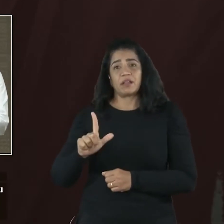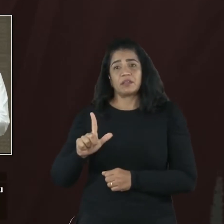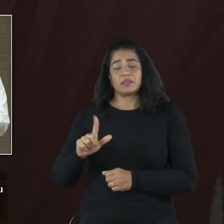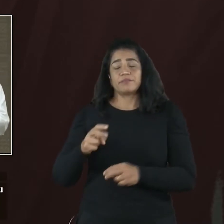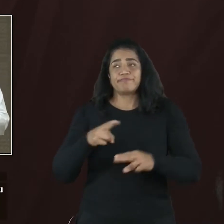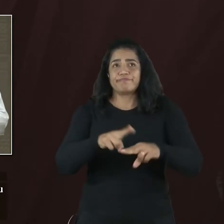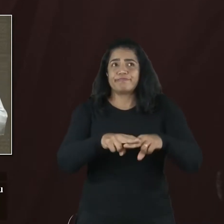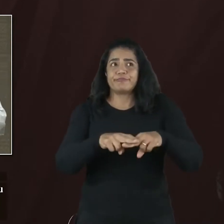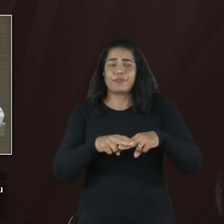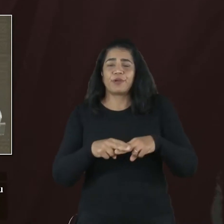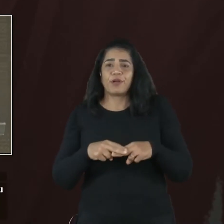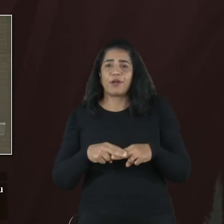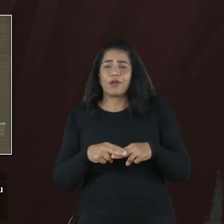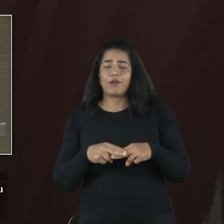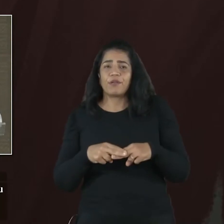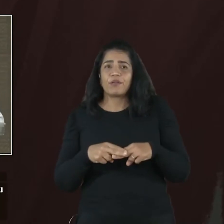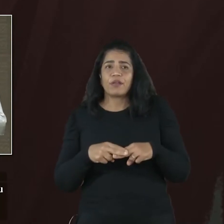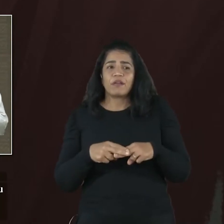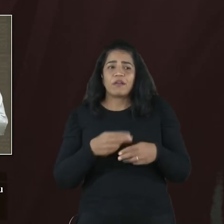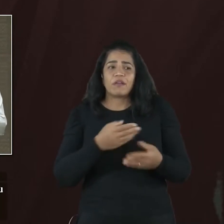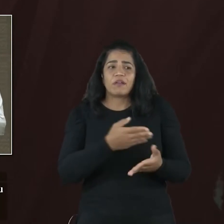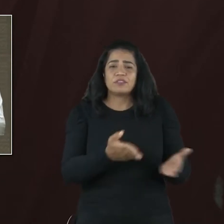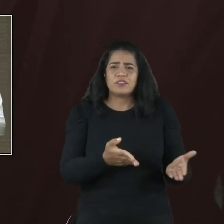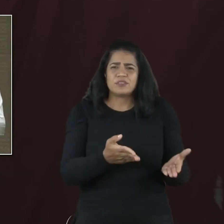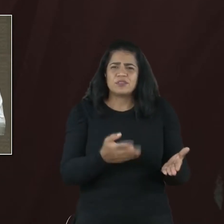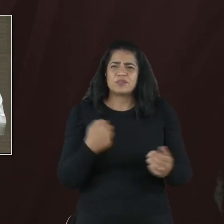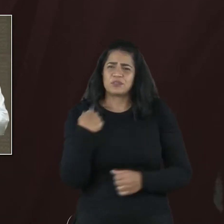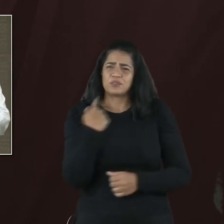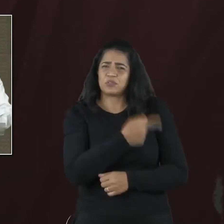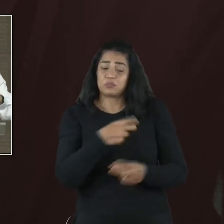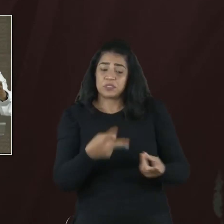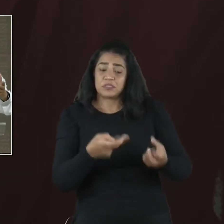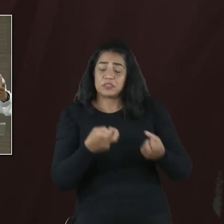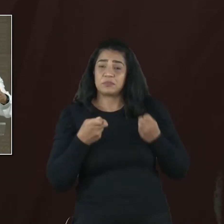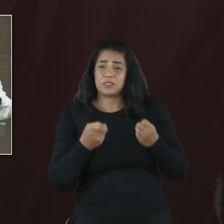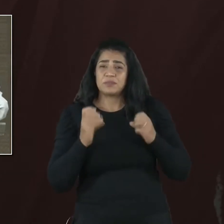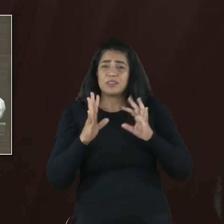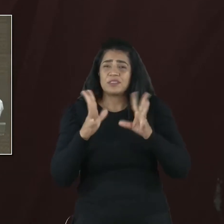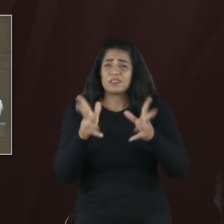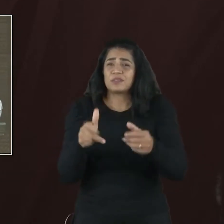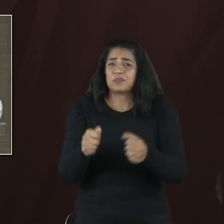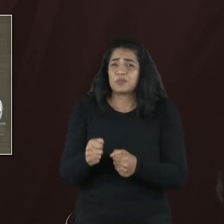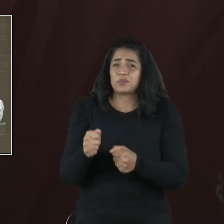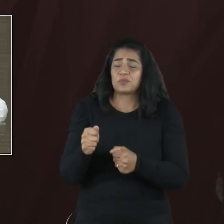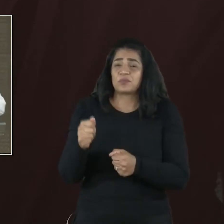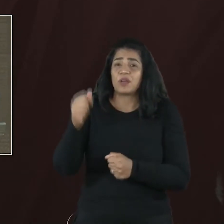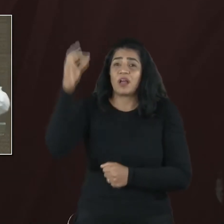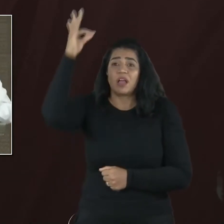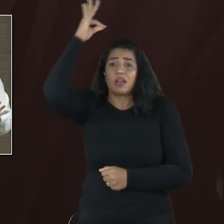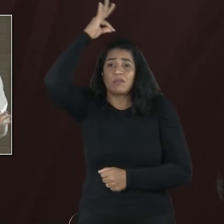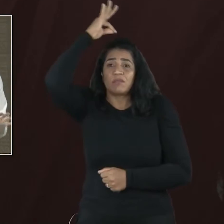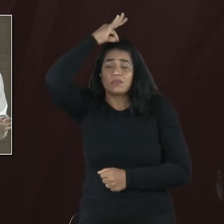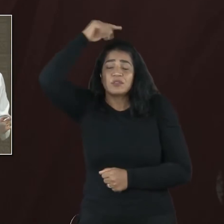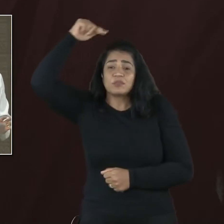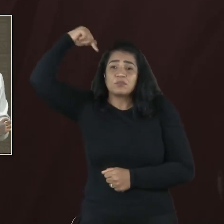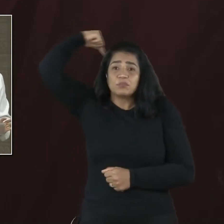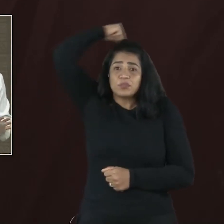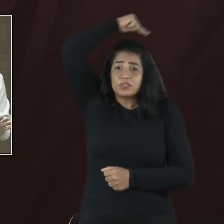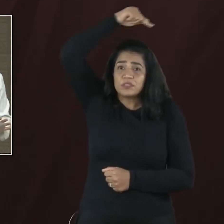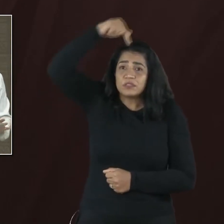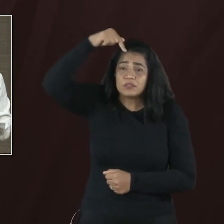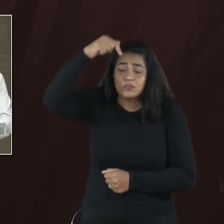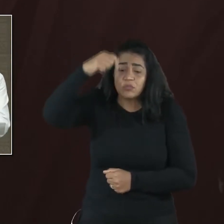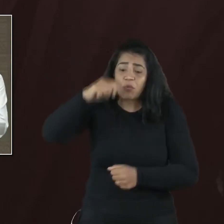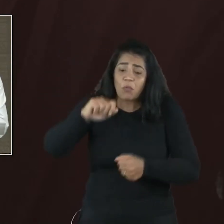tudo, irmãos, faz parte da operação do Espírito. Às vezes você fica doente e alguma coisa acontece, é o Espírito fazendo as